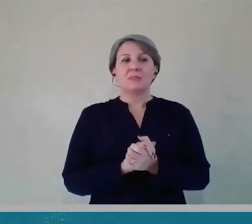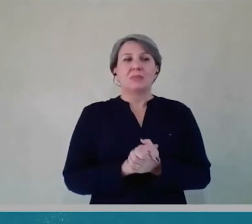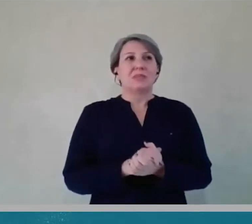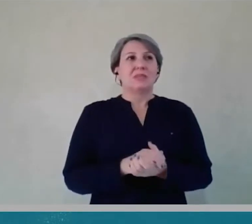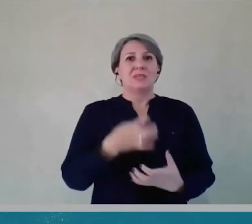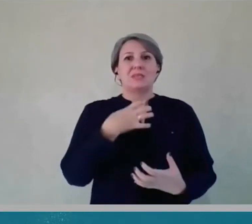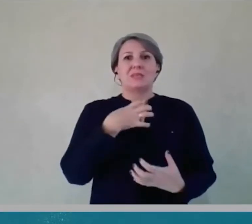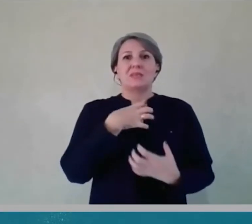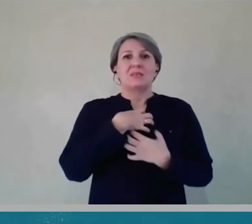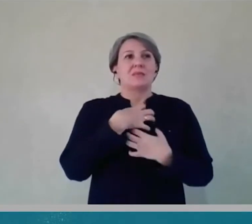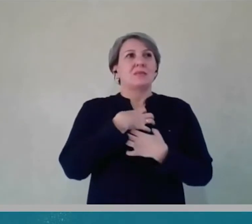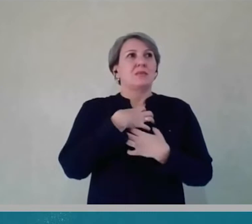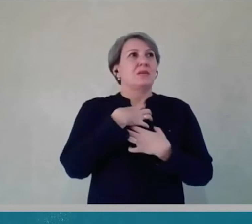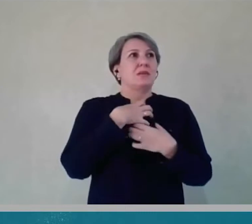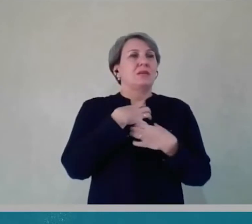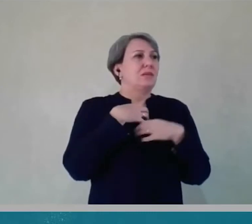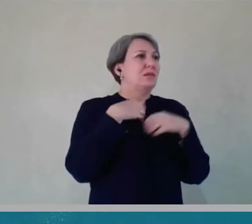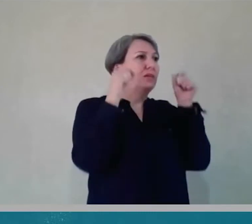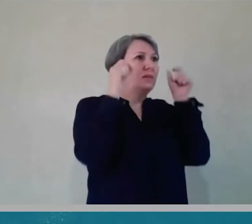Não